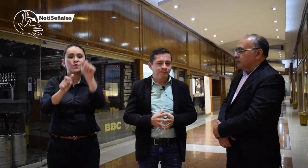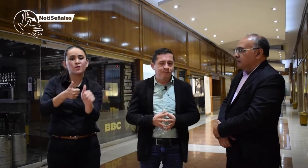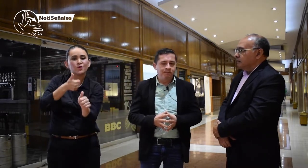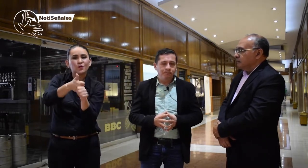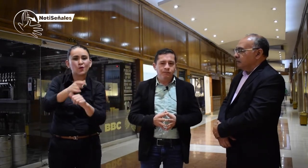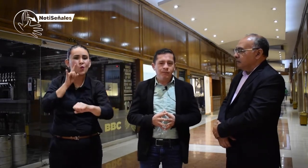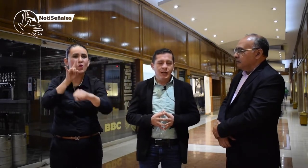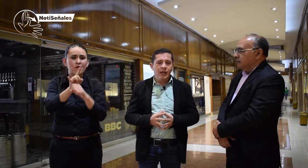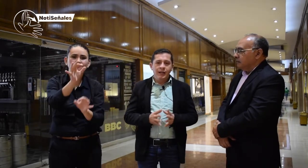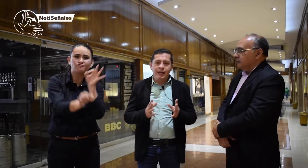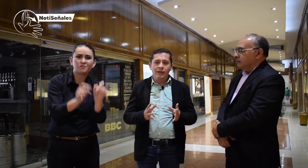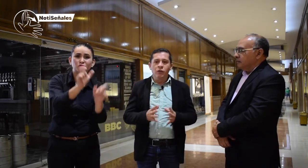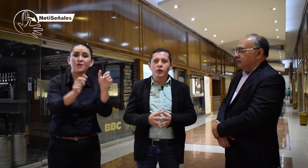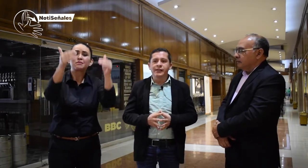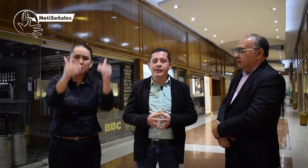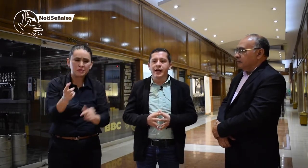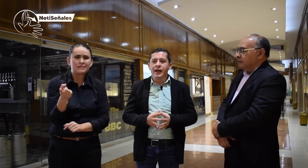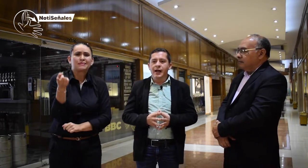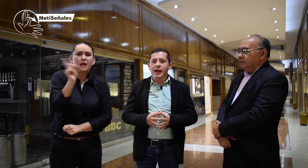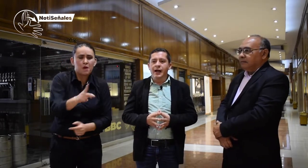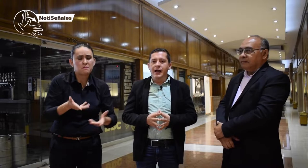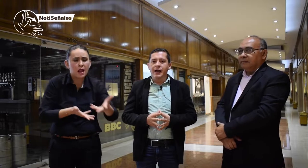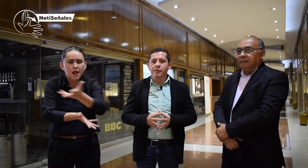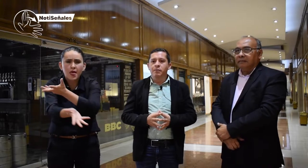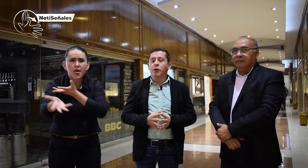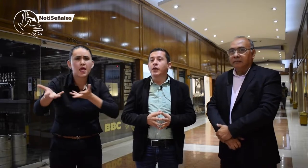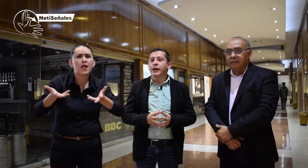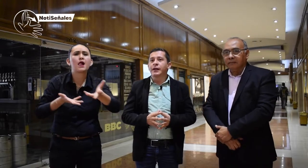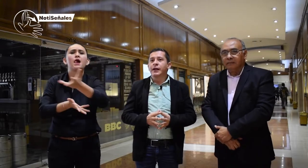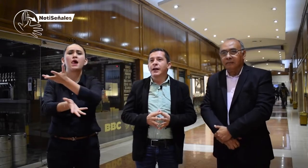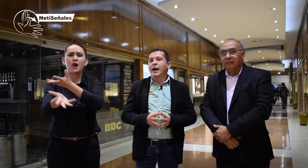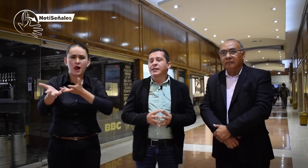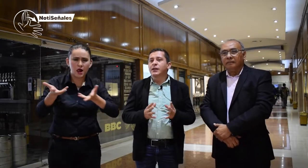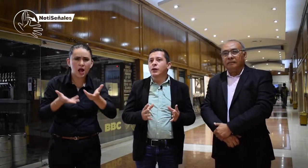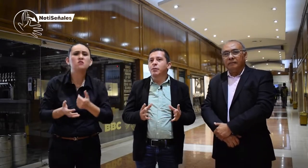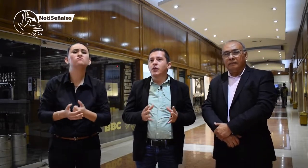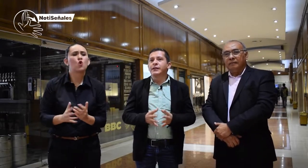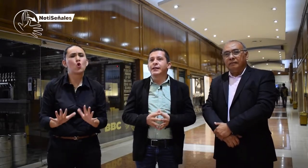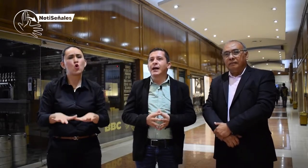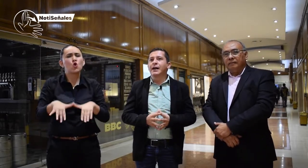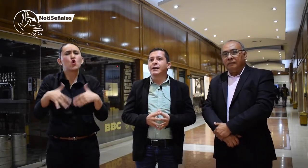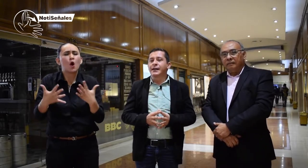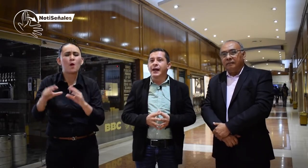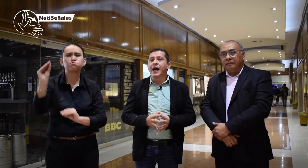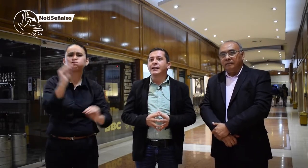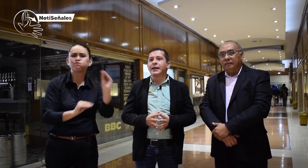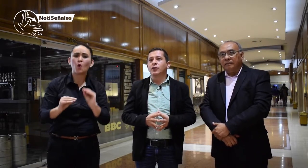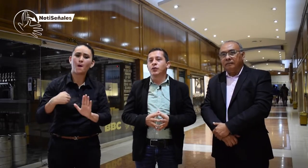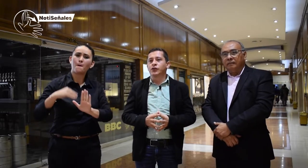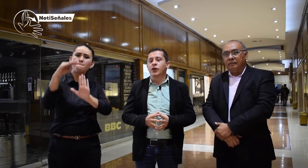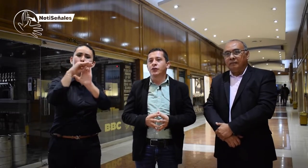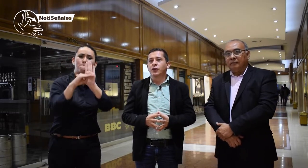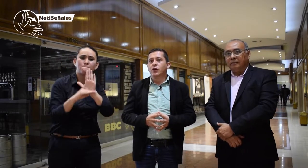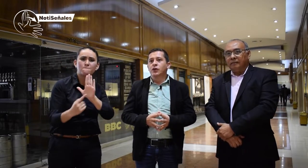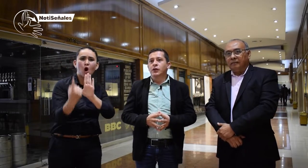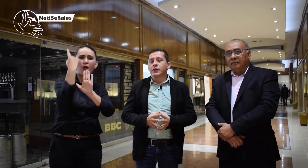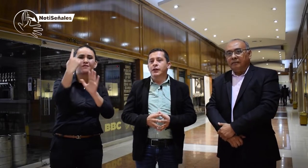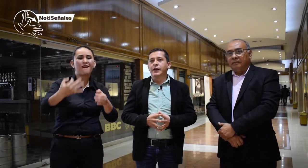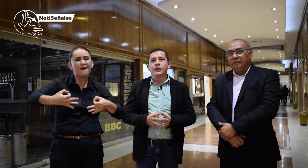familiares, dando muestra a poder hacer una política real de